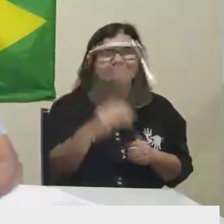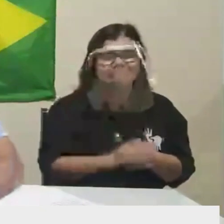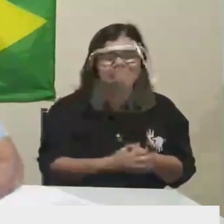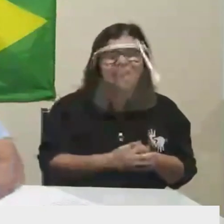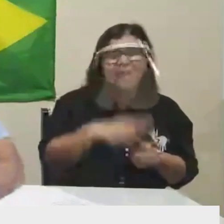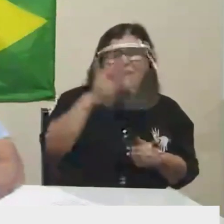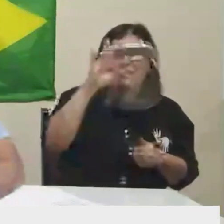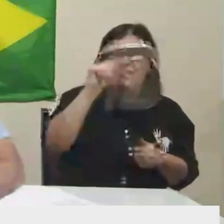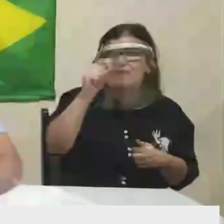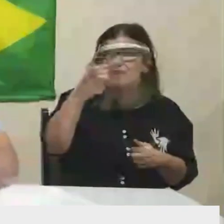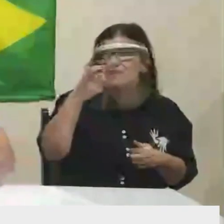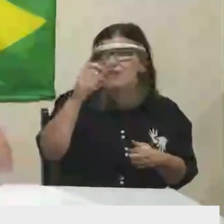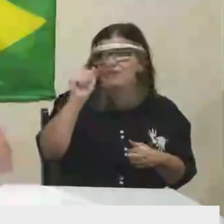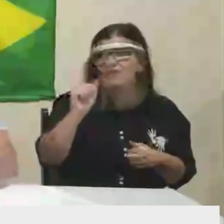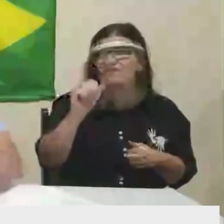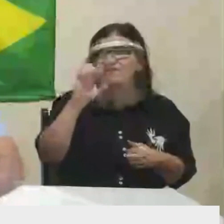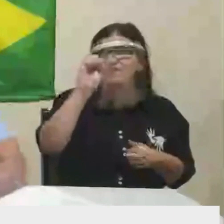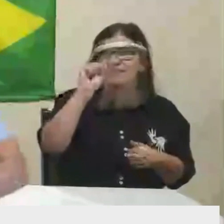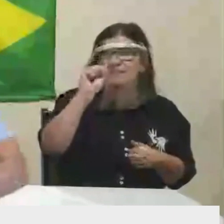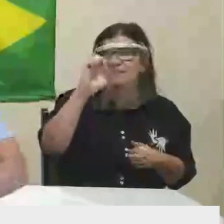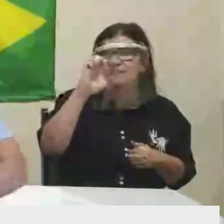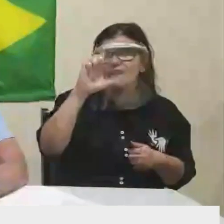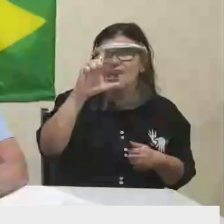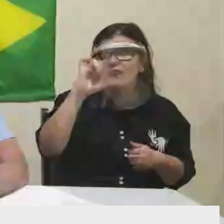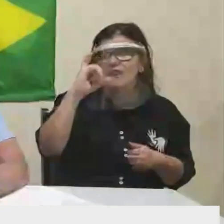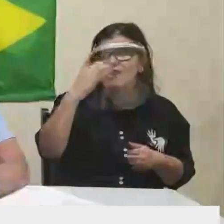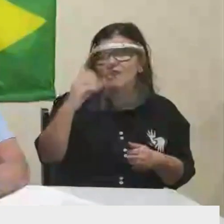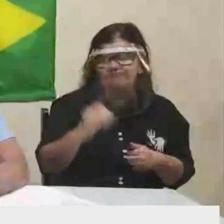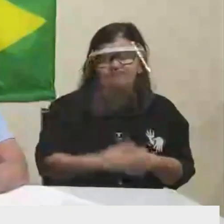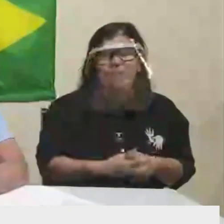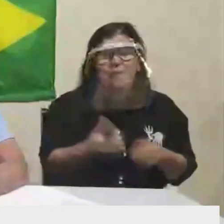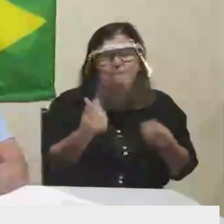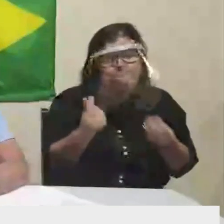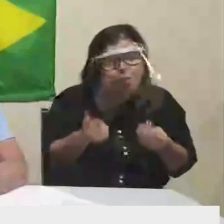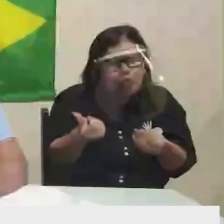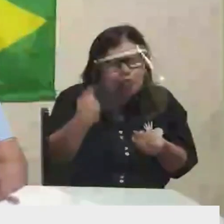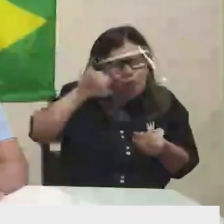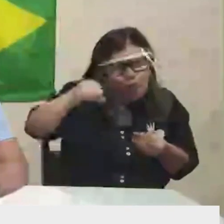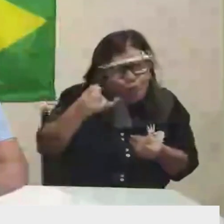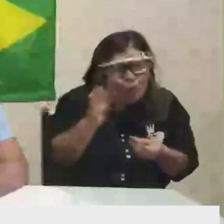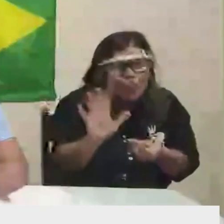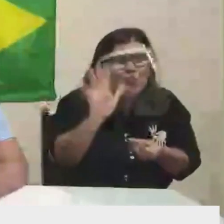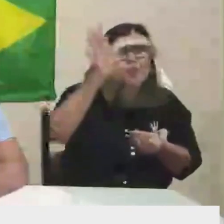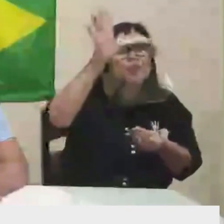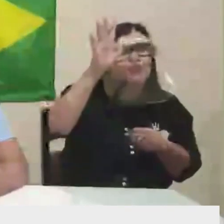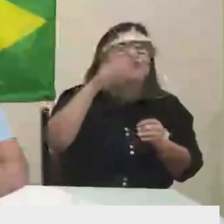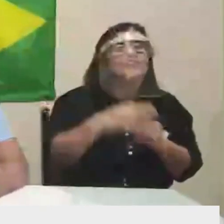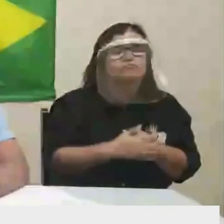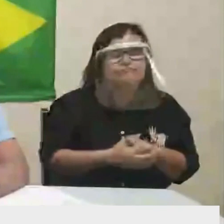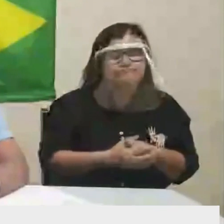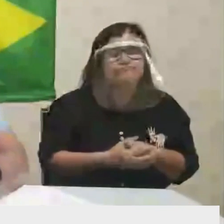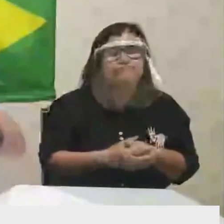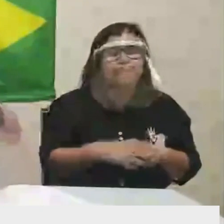equivale a 60, 70 milhões de juros que você paga por ano. Então nós temos uma gordura ainda de aproximadamente